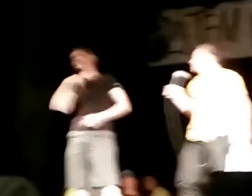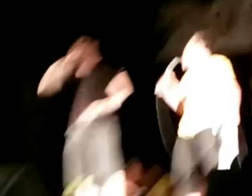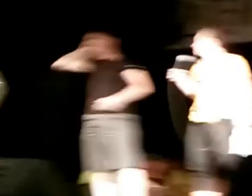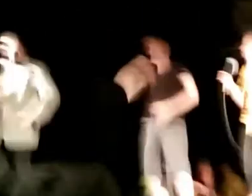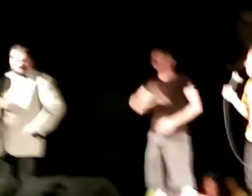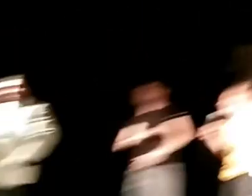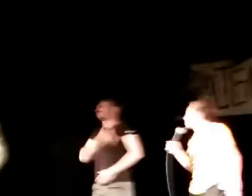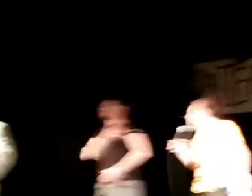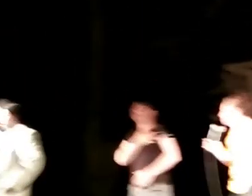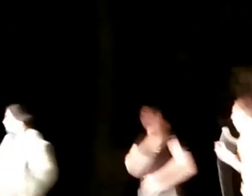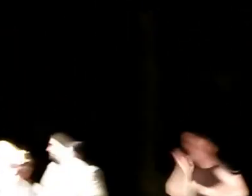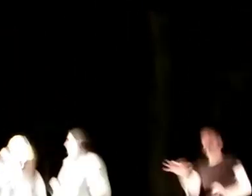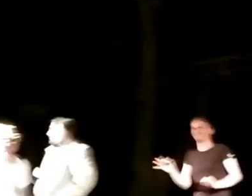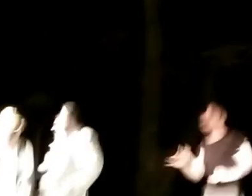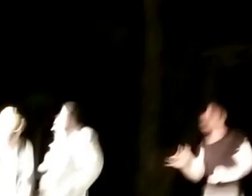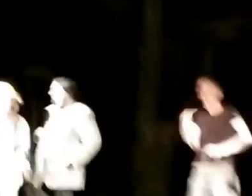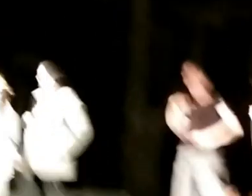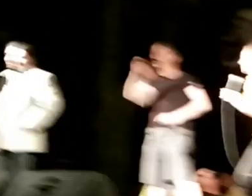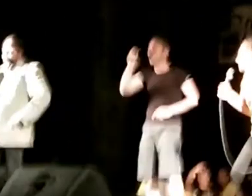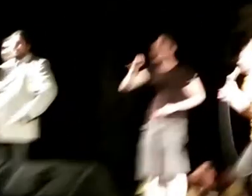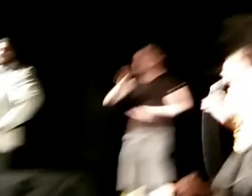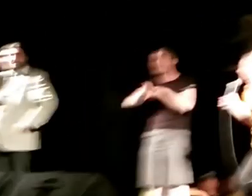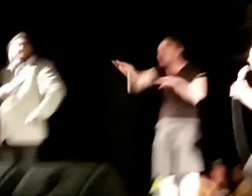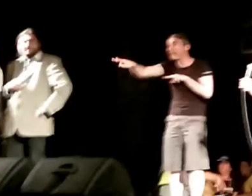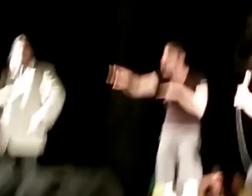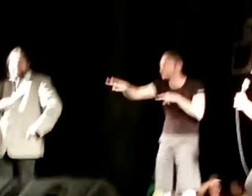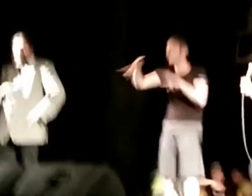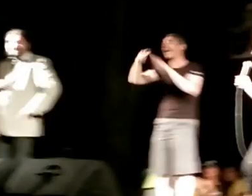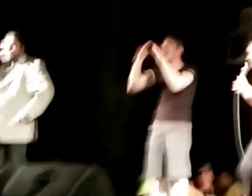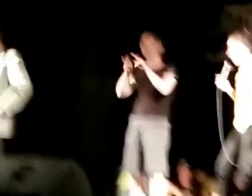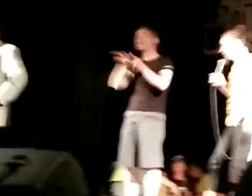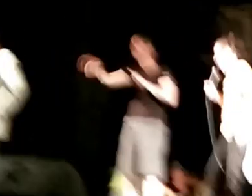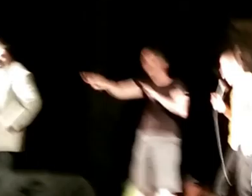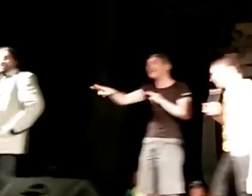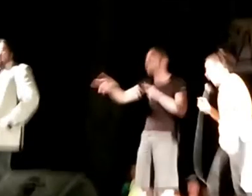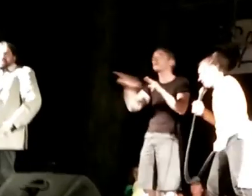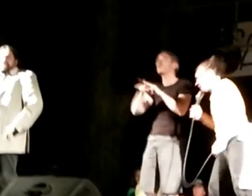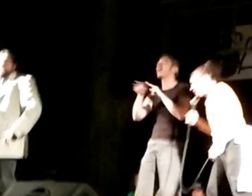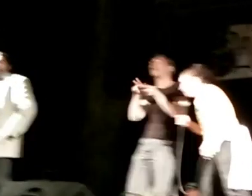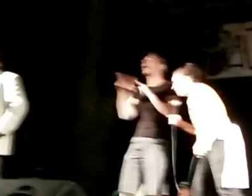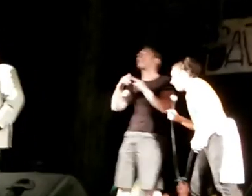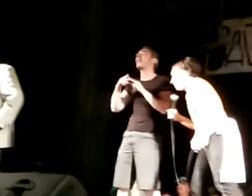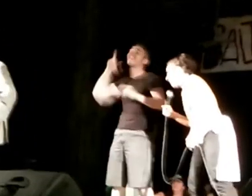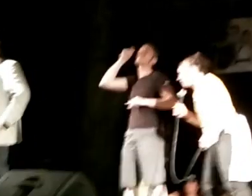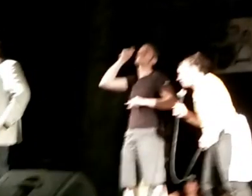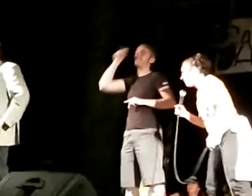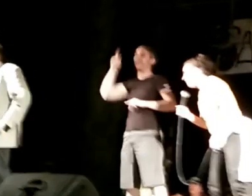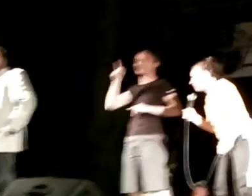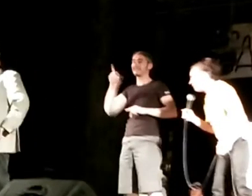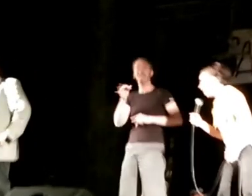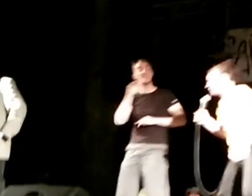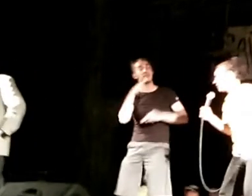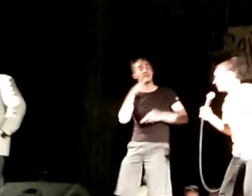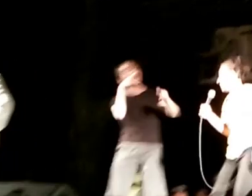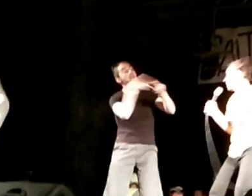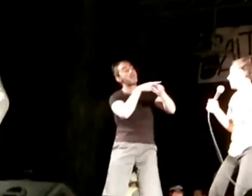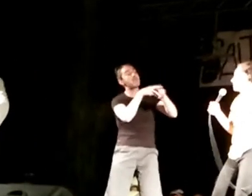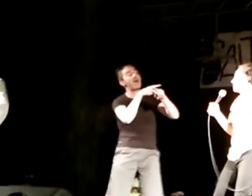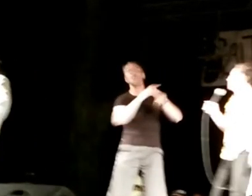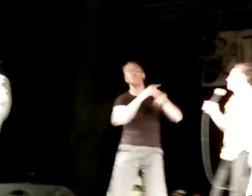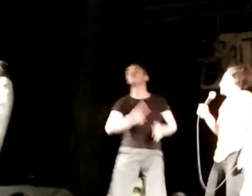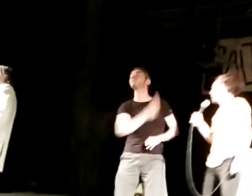ja ho saps. La que em diés que diu, deuria ser que em fries. I el banc expropiat que us van pagar el